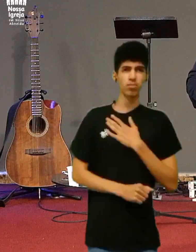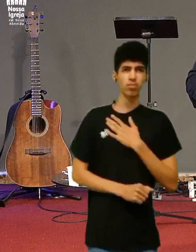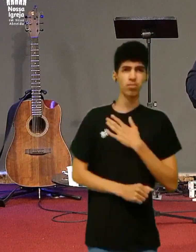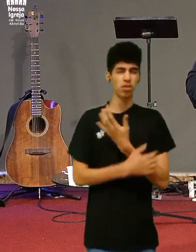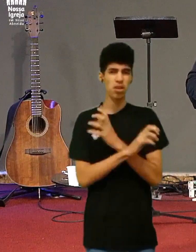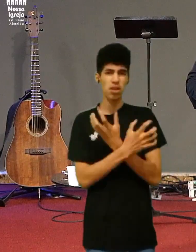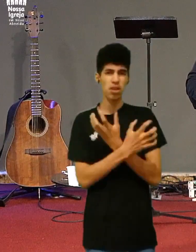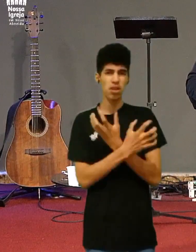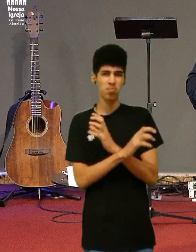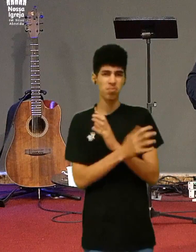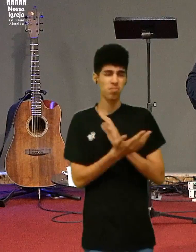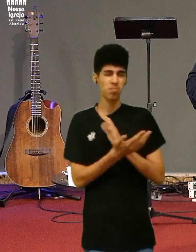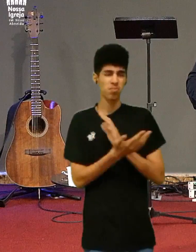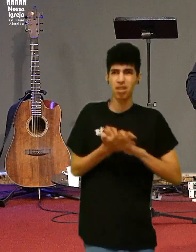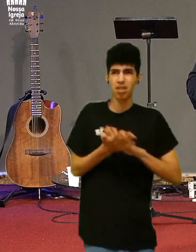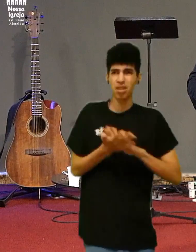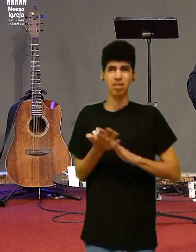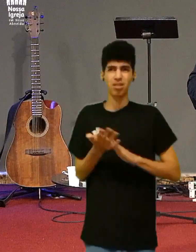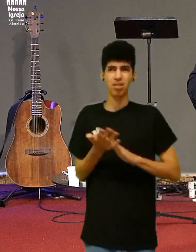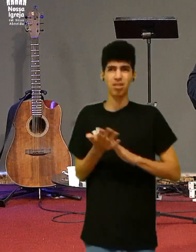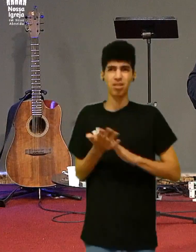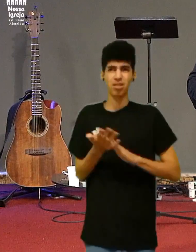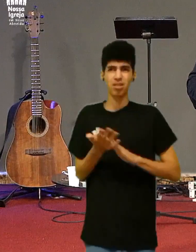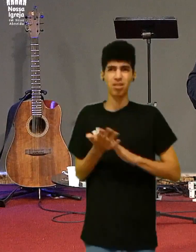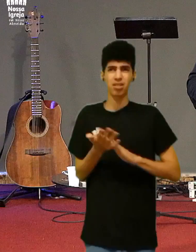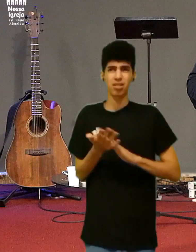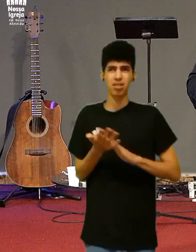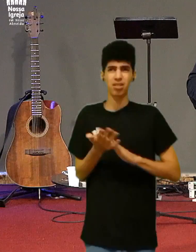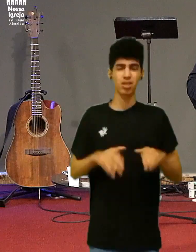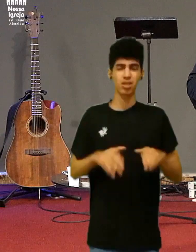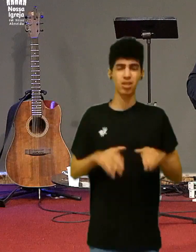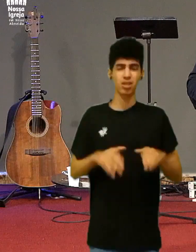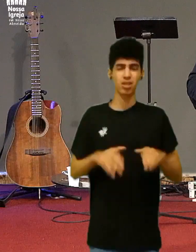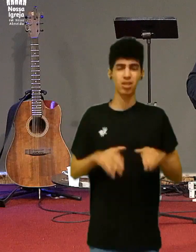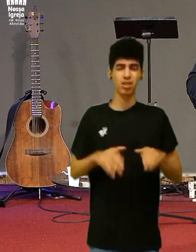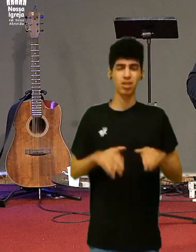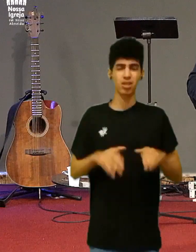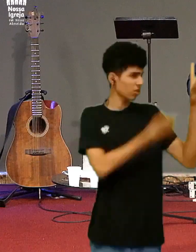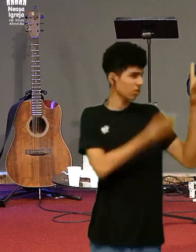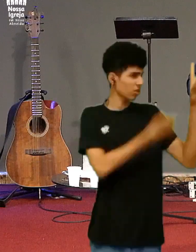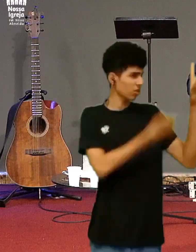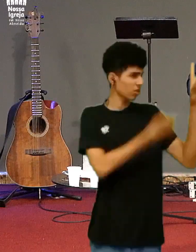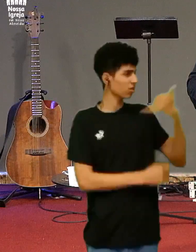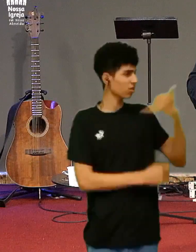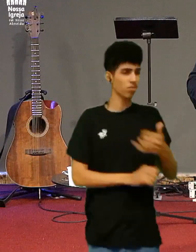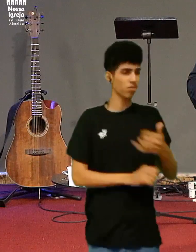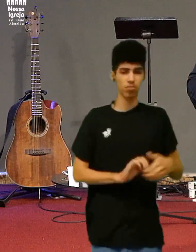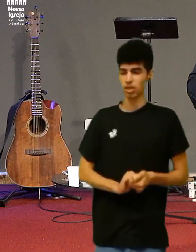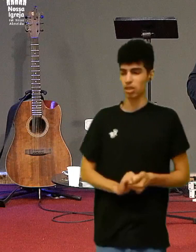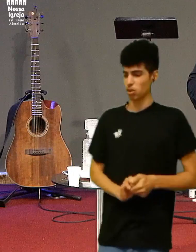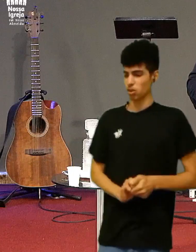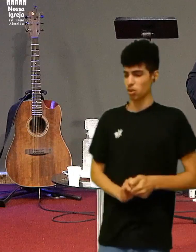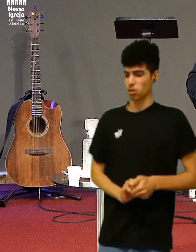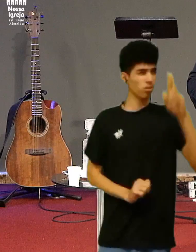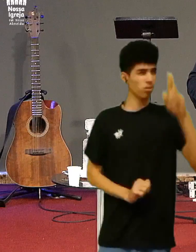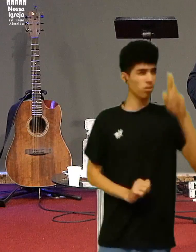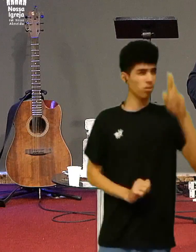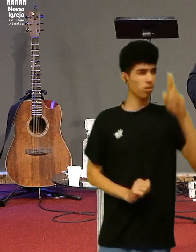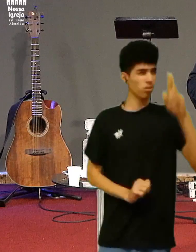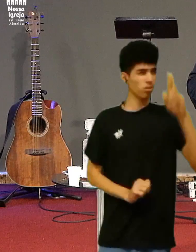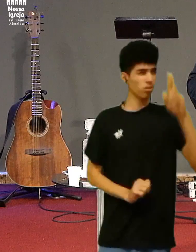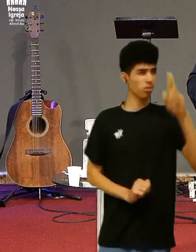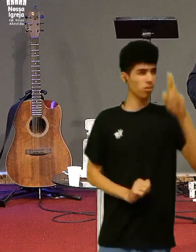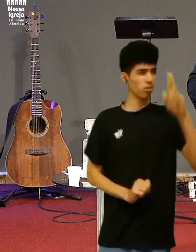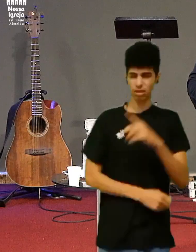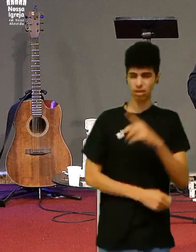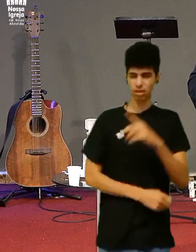todo exterminados. Portanto, profetiza e diz-lhes: assim diz o Senhor Deus, eis que